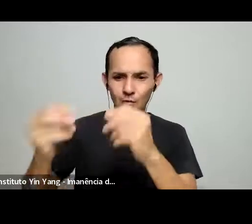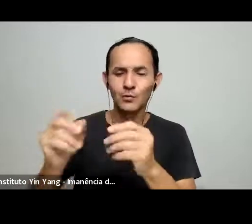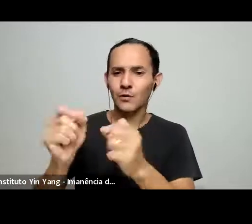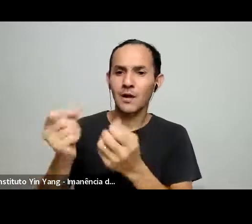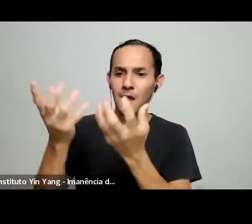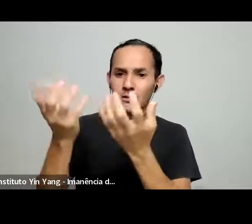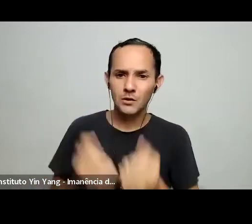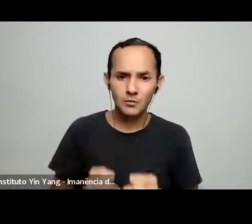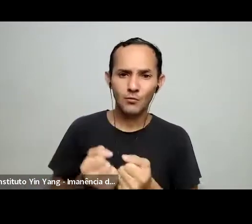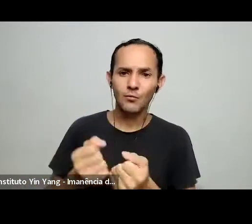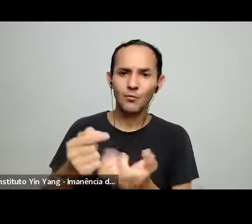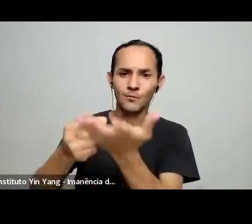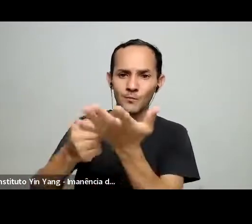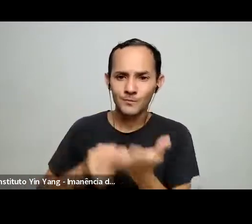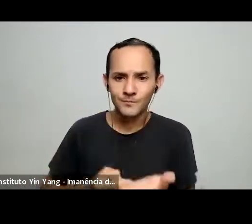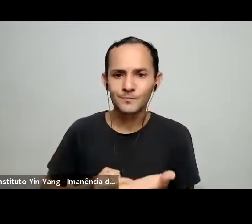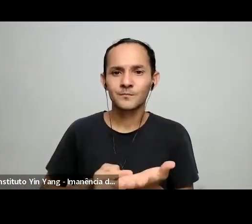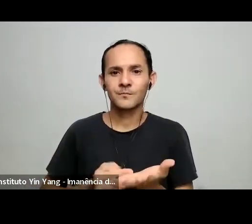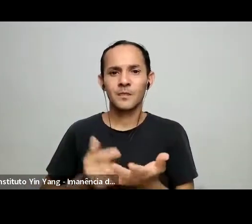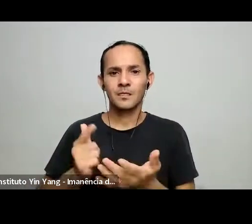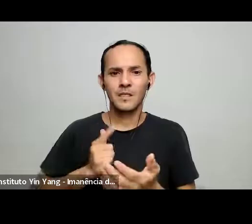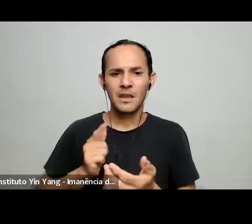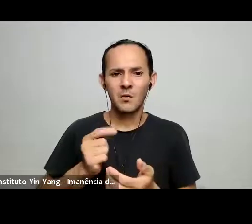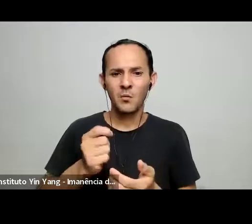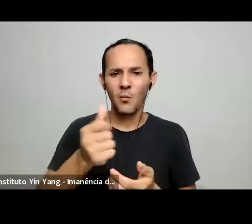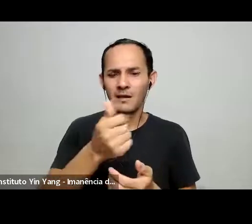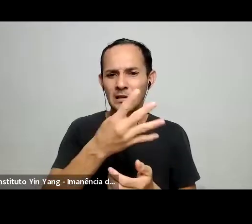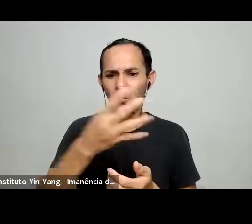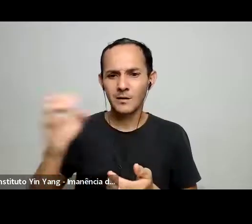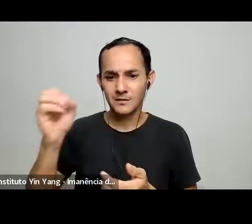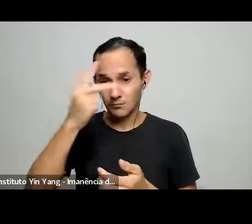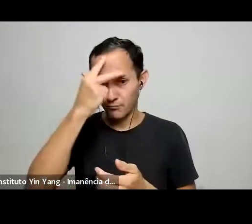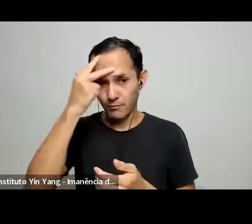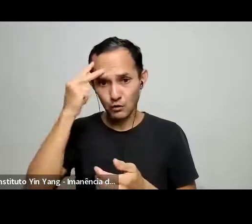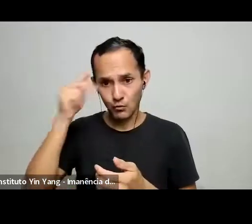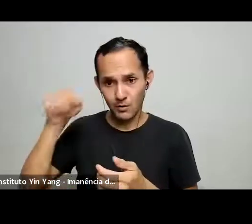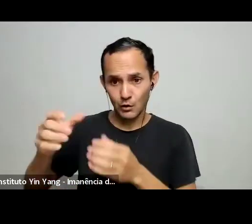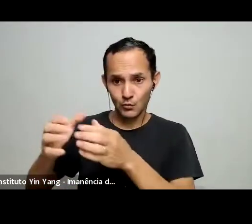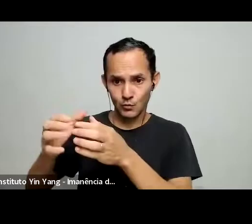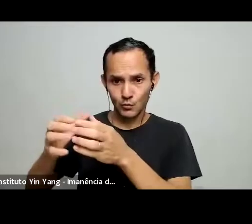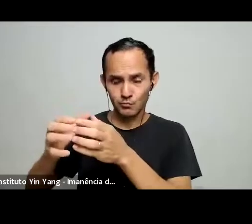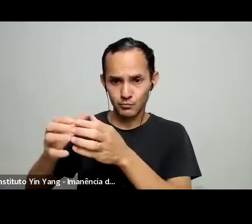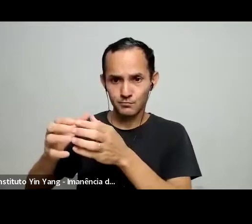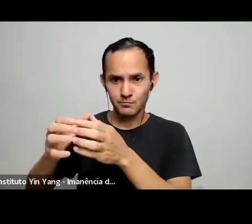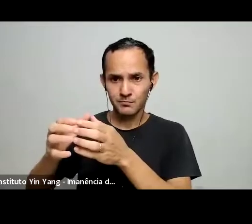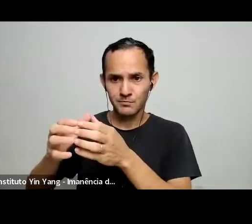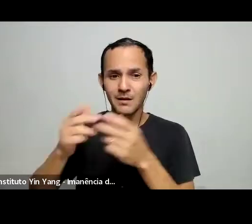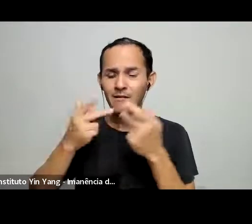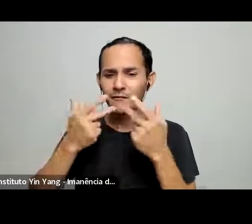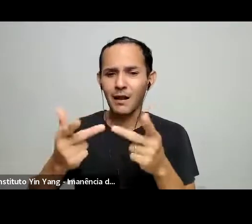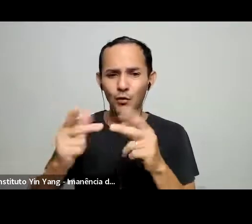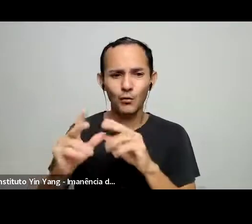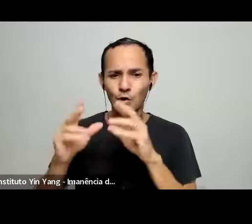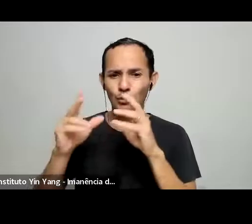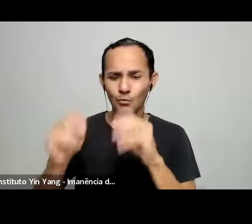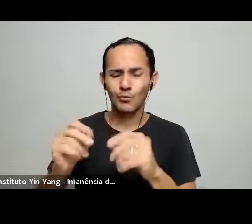esse convite. A gente tem já quase 400 pessoas lá no grupo. Falar que foi tudo